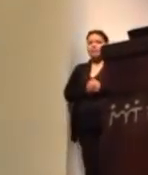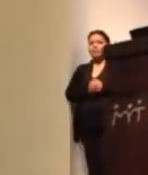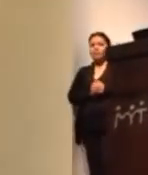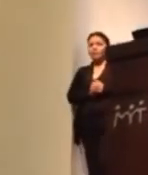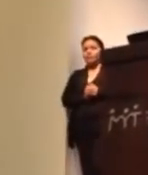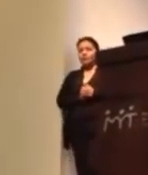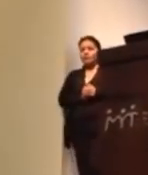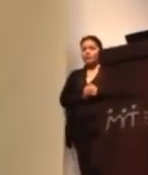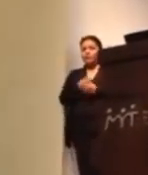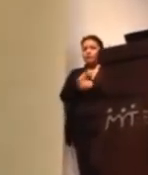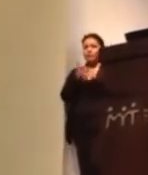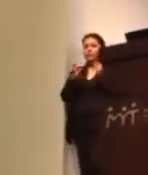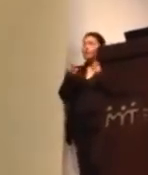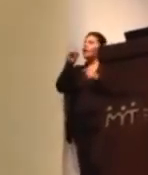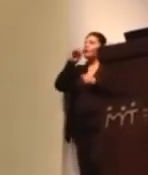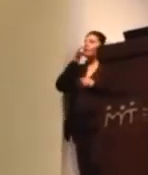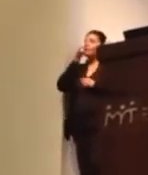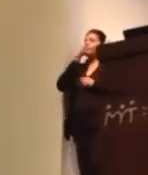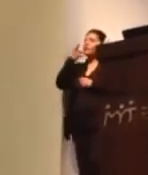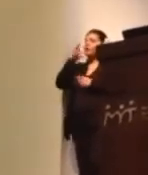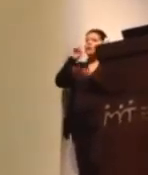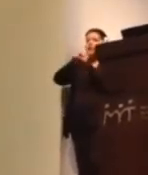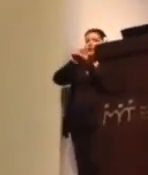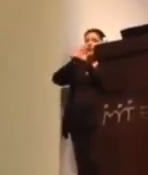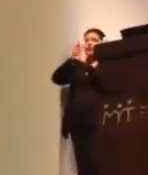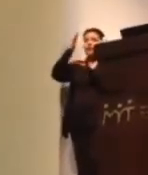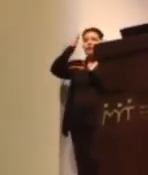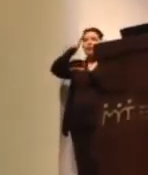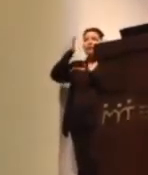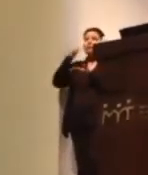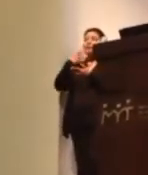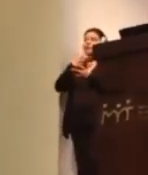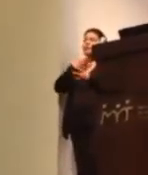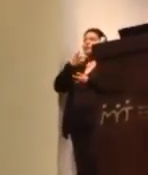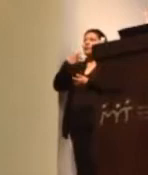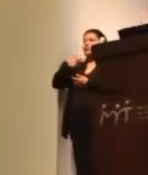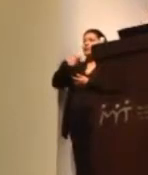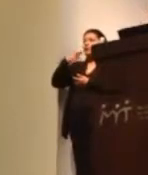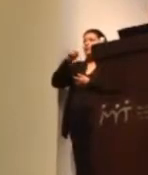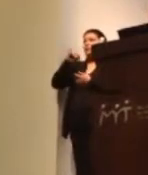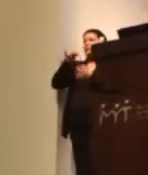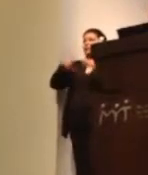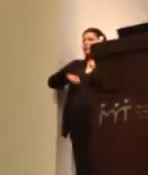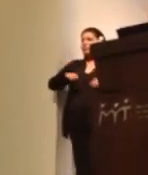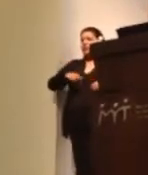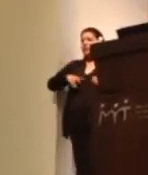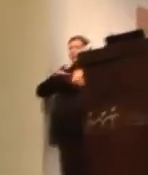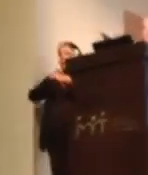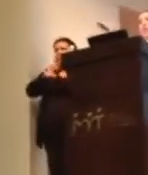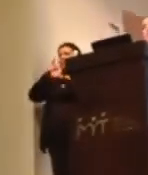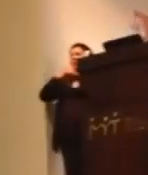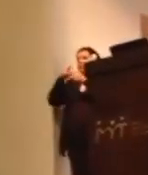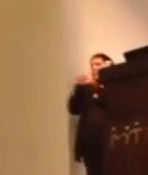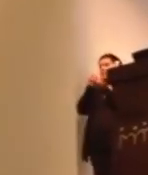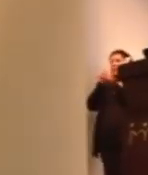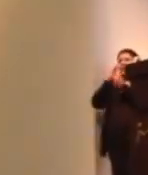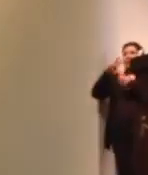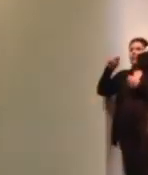Esa es la diferencia. Un niño que tiene discapacidad intelectual, que tiene hipoactividad normal y no tiene TDAH, pues